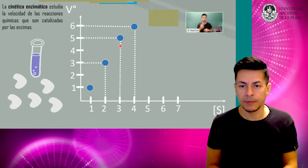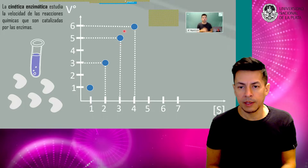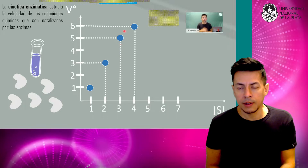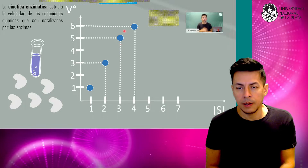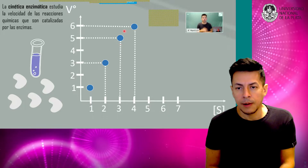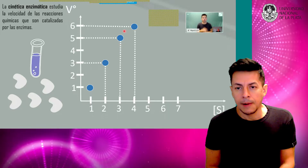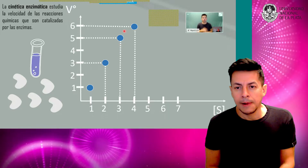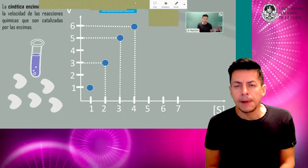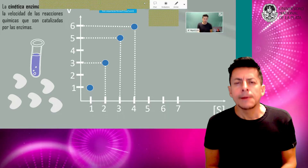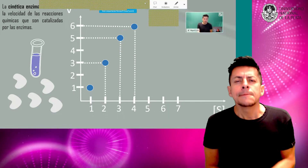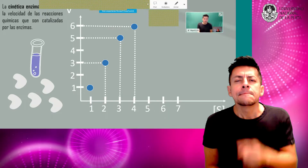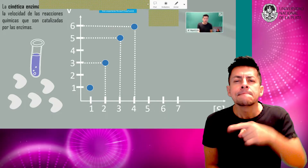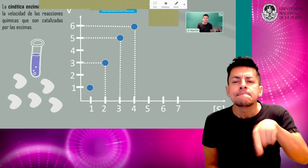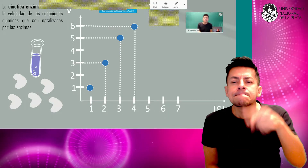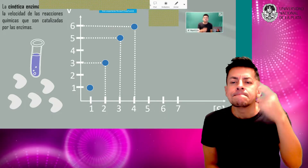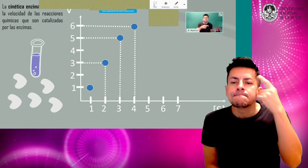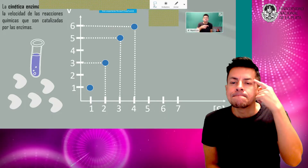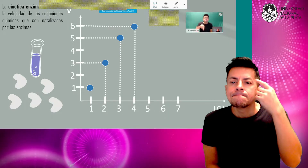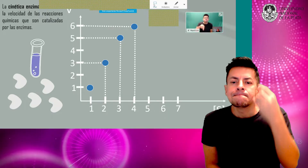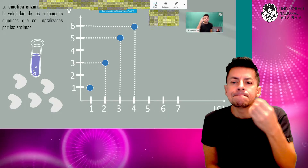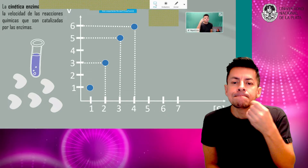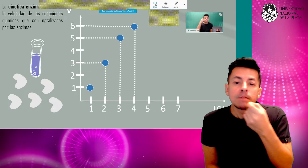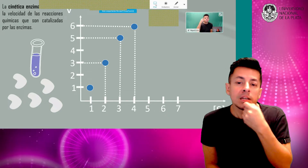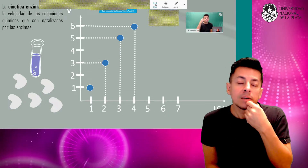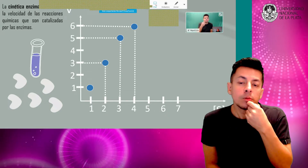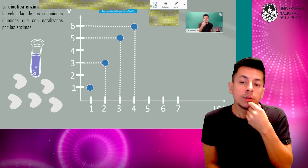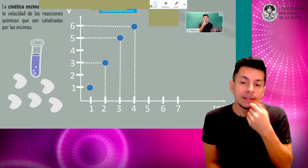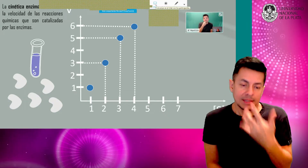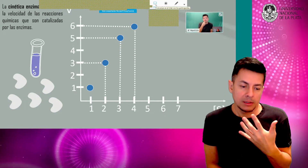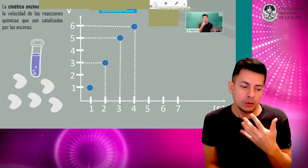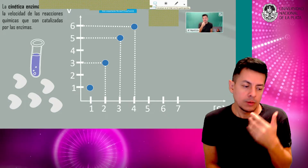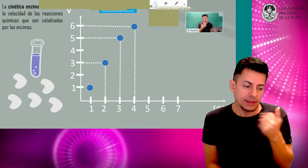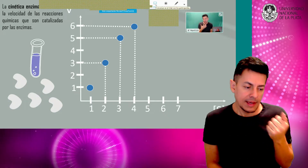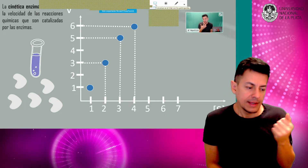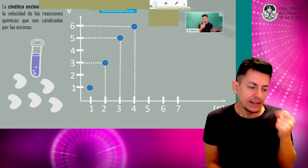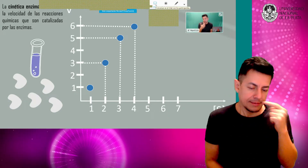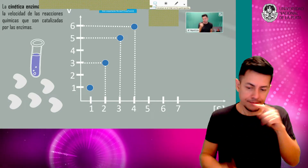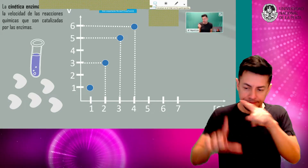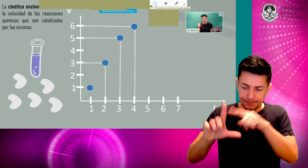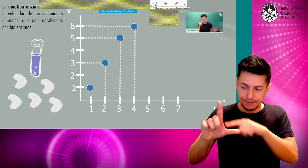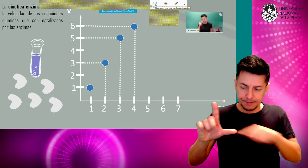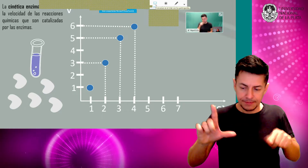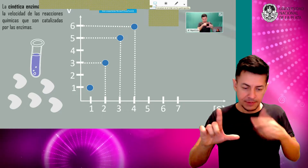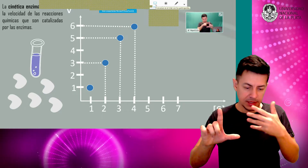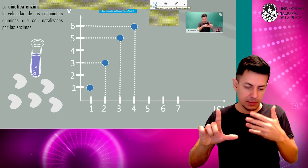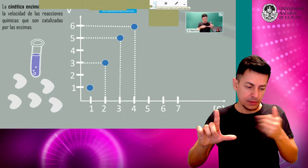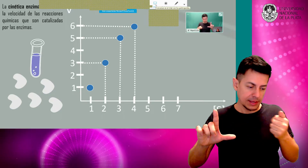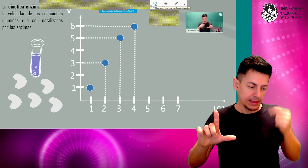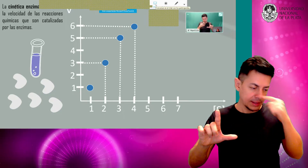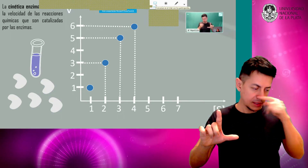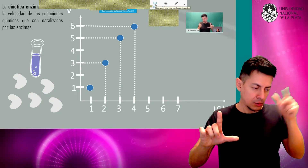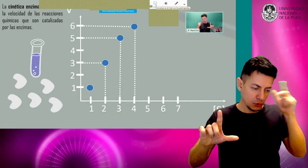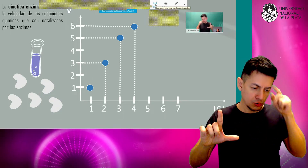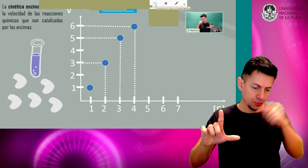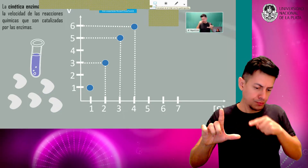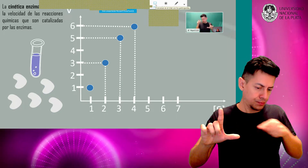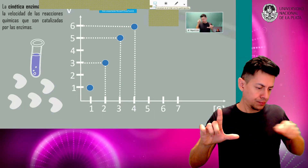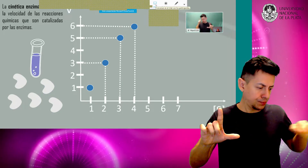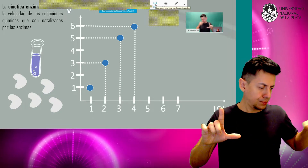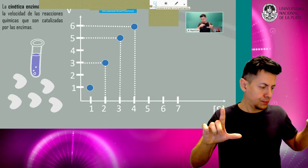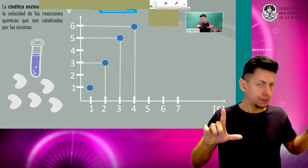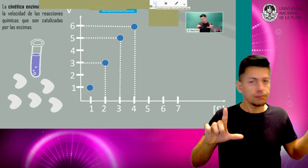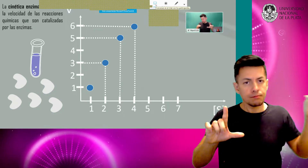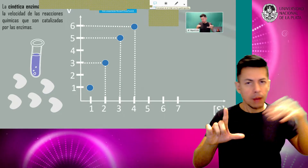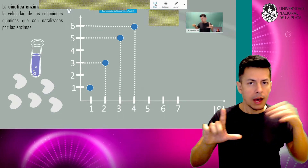Díganme, ¿qué creen que pasaría si yo agrego 5, 6, 7, 8, hasta infinitas moléculas de sustrato? ¿Qué